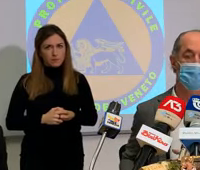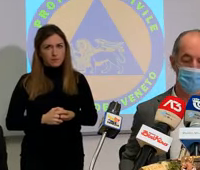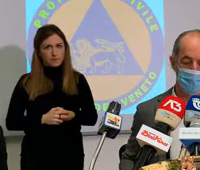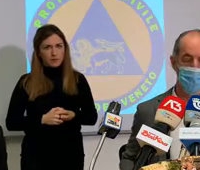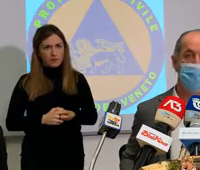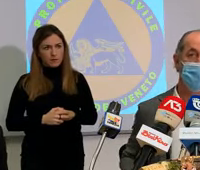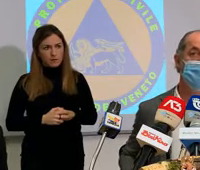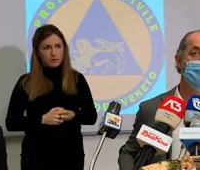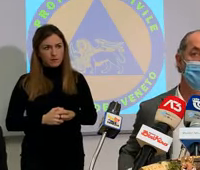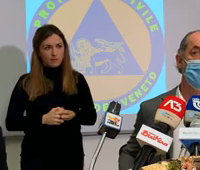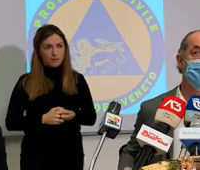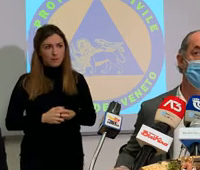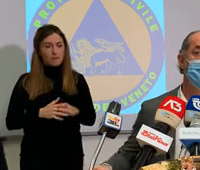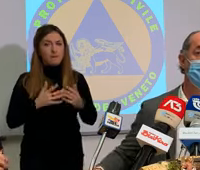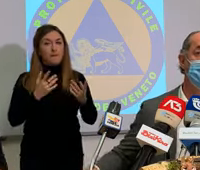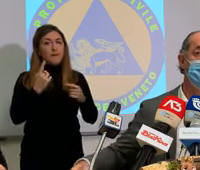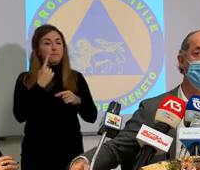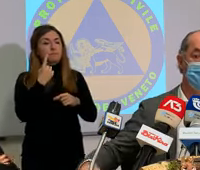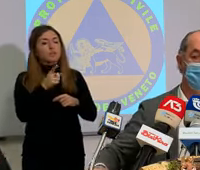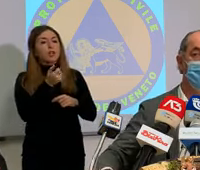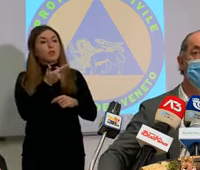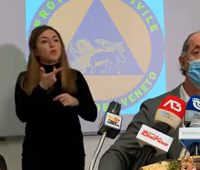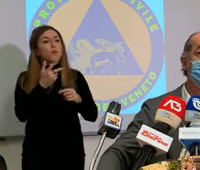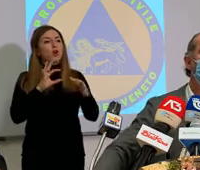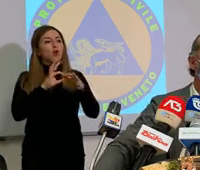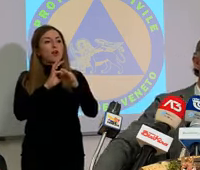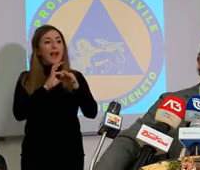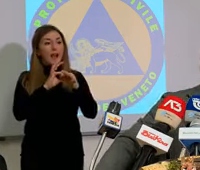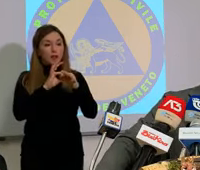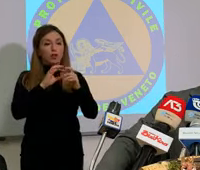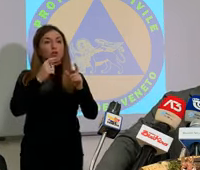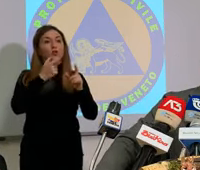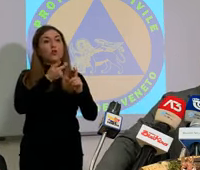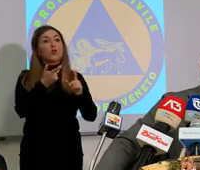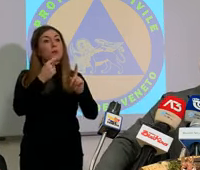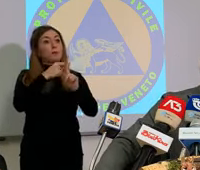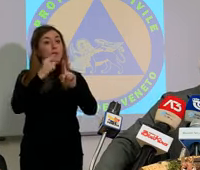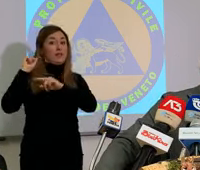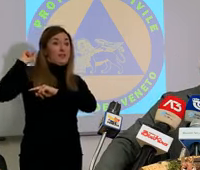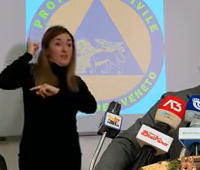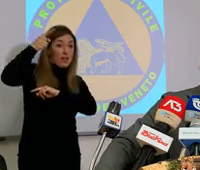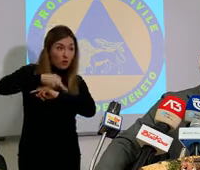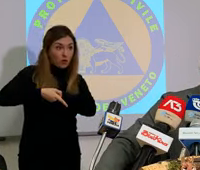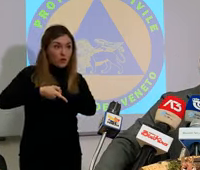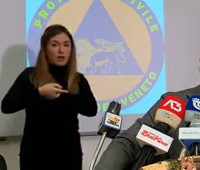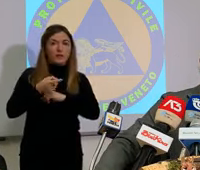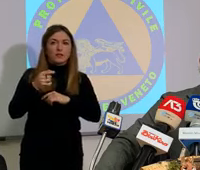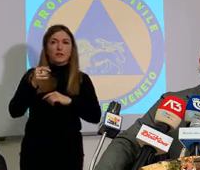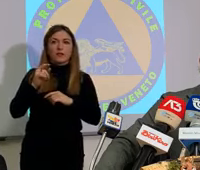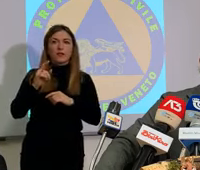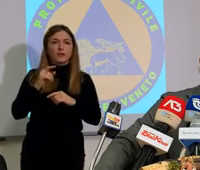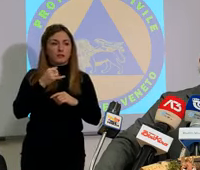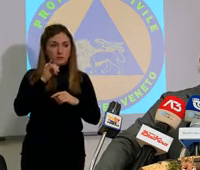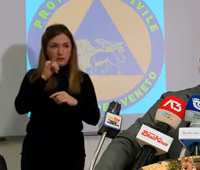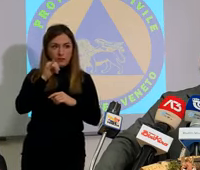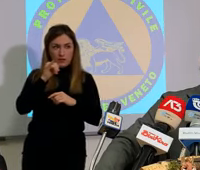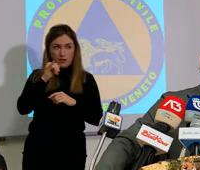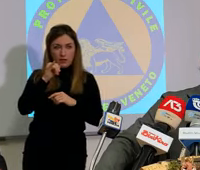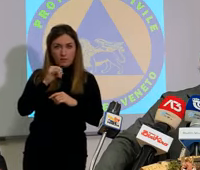eh sì dall'inizio ma se noi abbiamo fatto sulla popolazione cioè dall'inizio sì